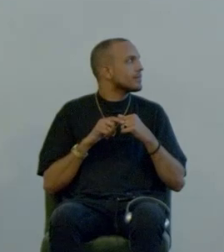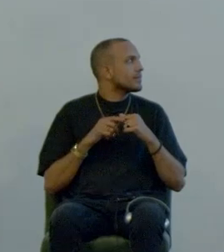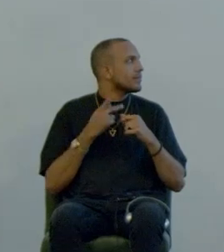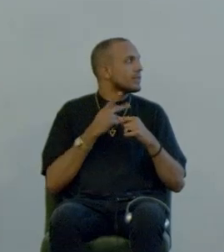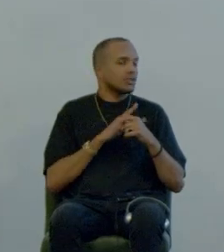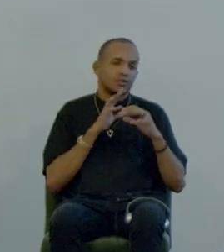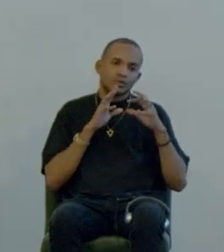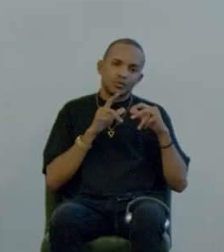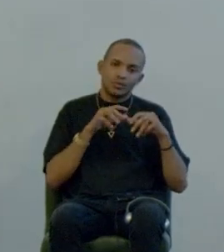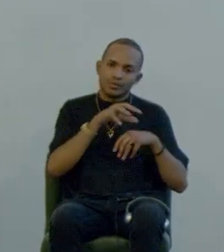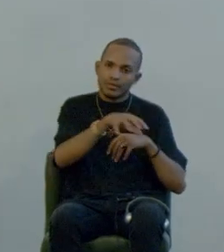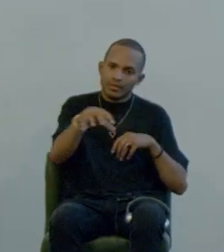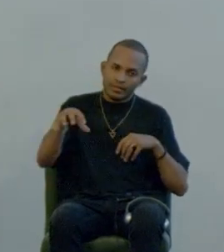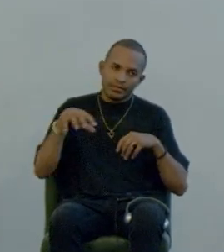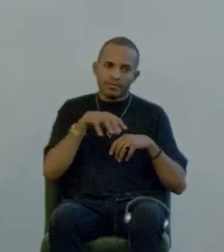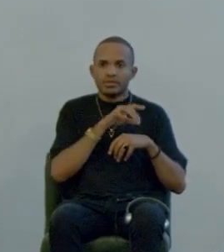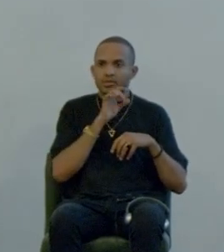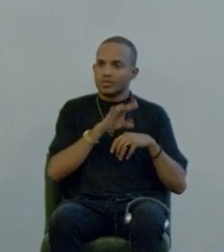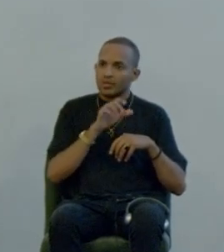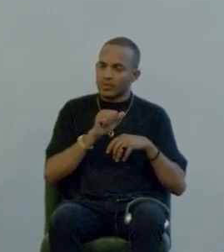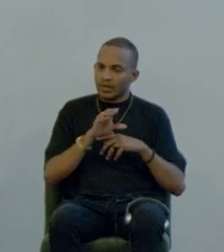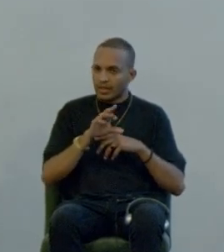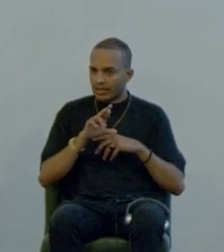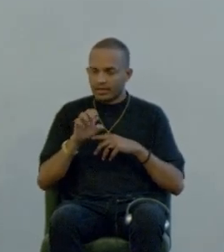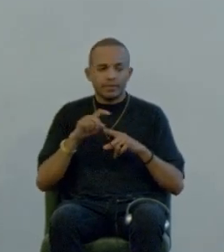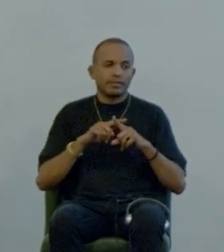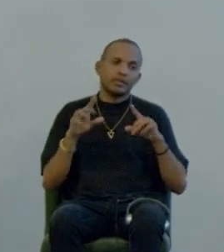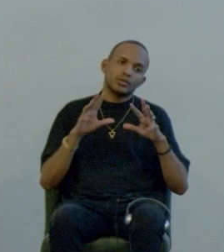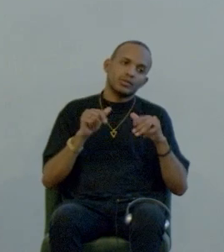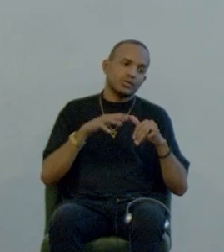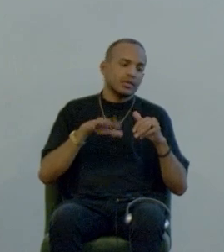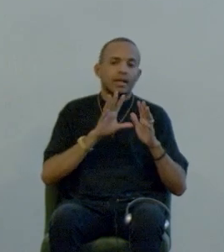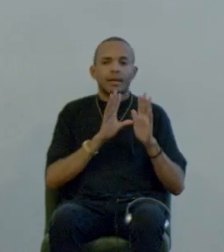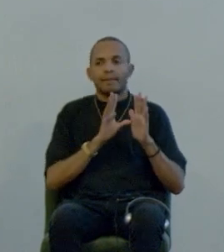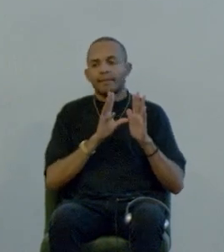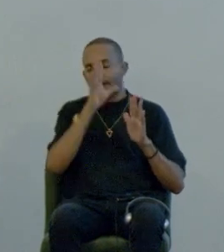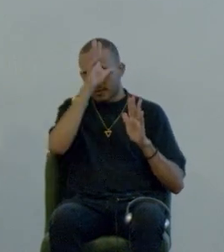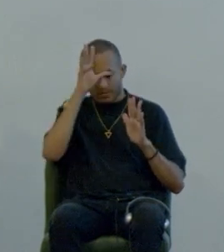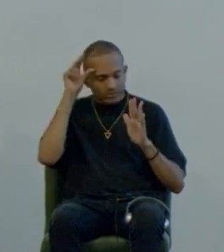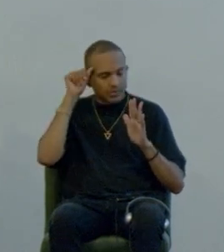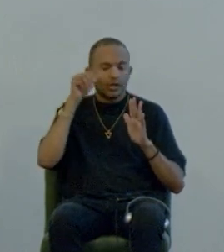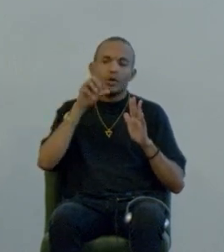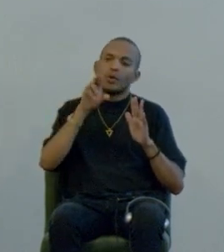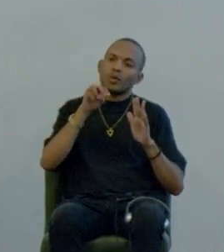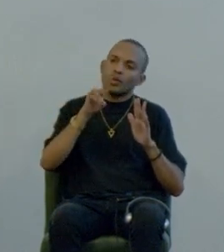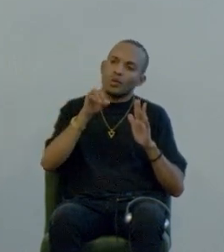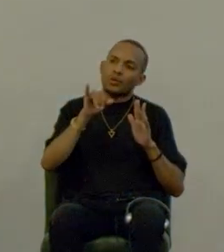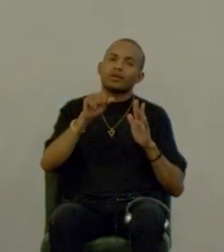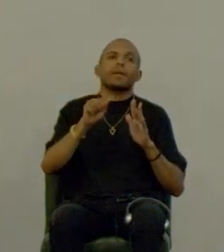Esses sítios estão distribuídos não só por essa parte aqui do Acre, mas pelo sul de toda a região amazônica, né? Rondônia, norte do Mato